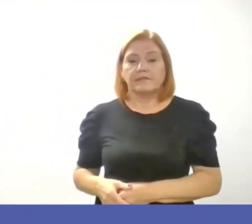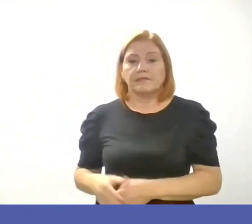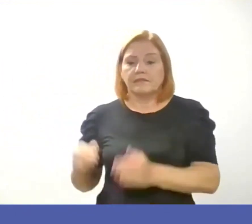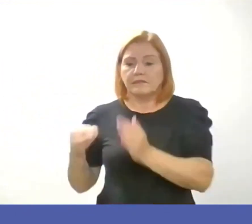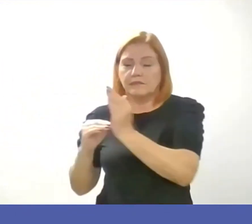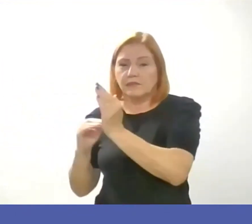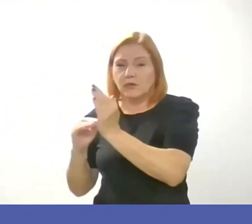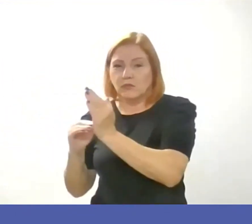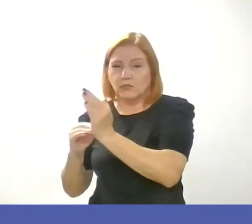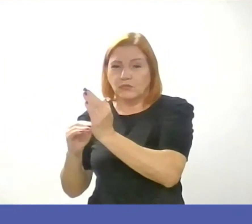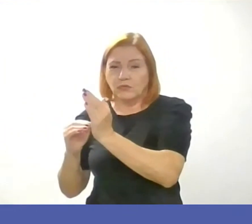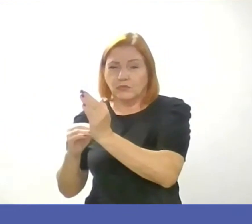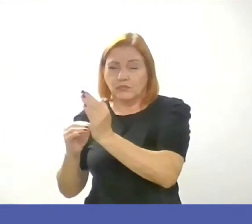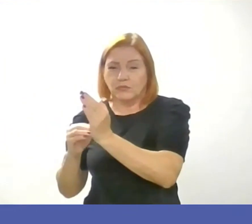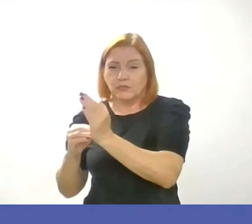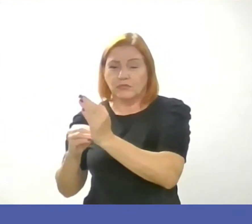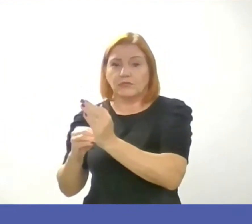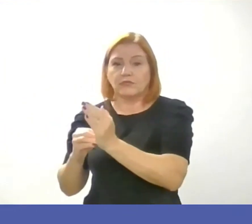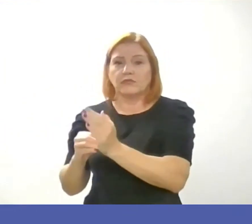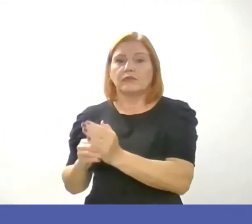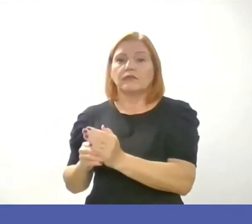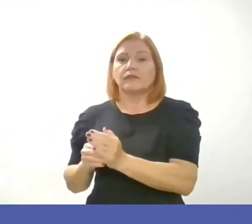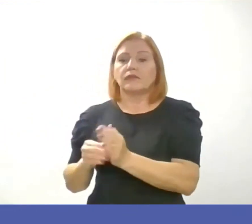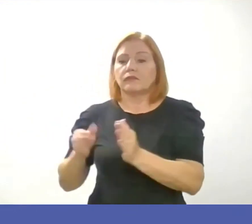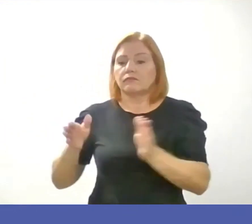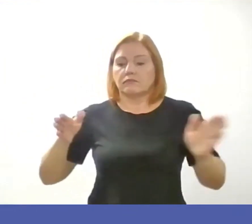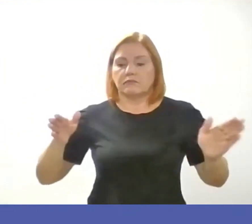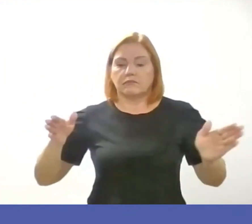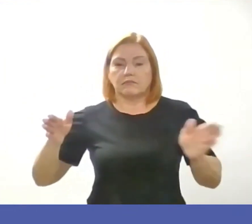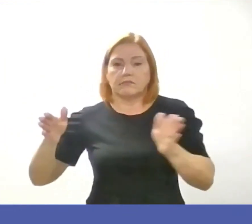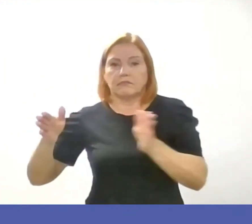do último período da era da igreja.